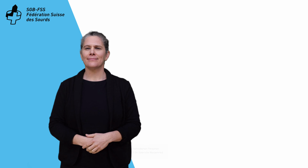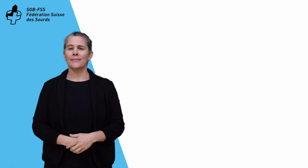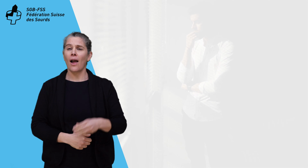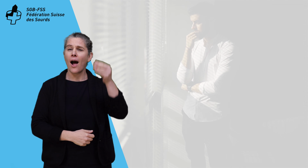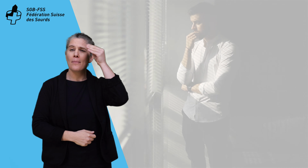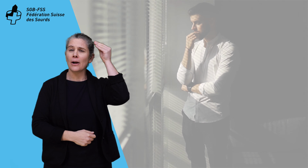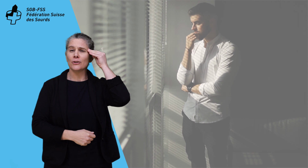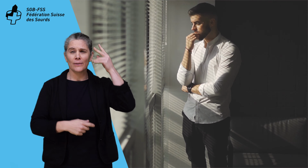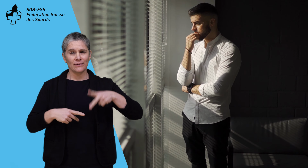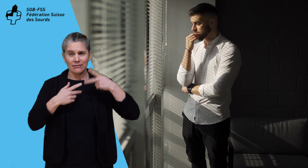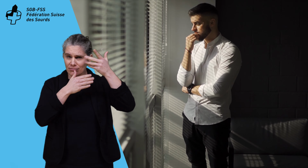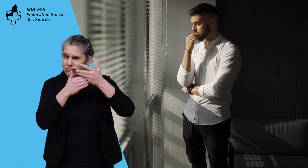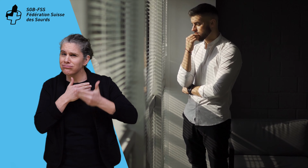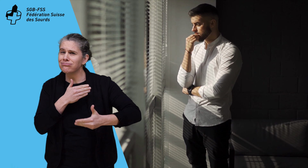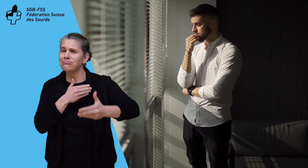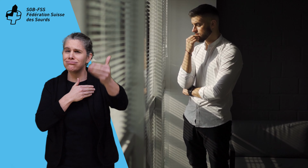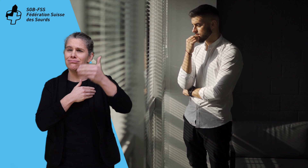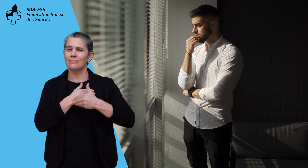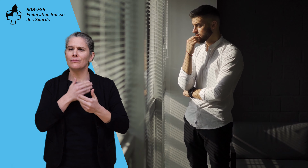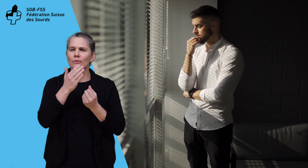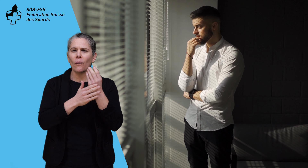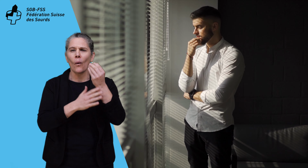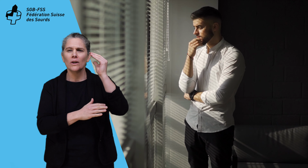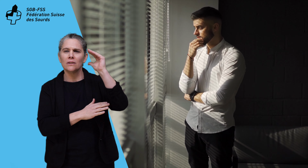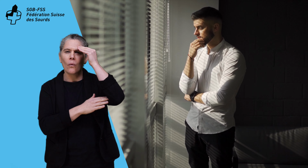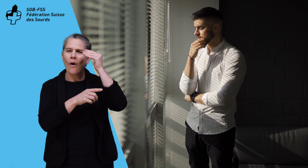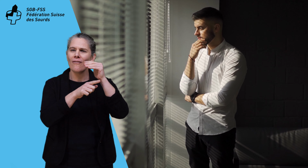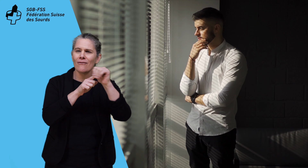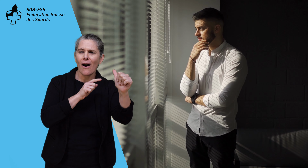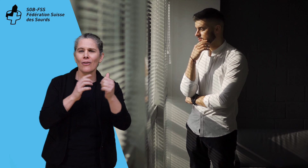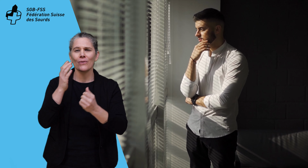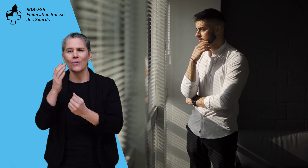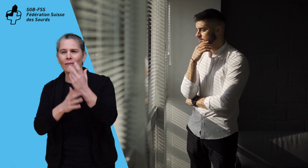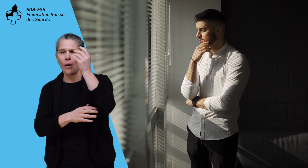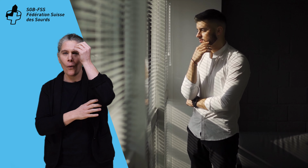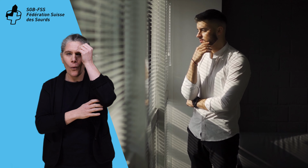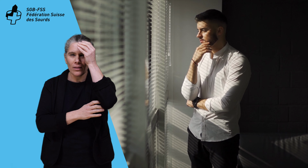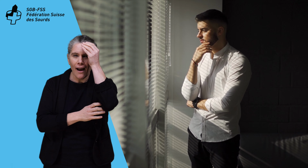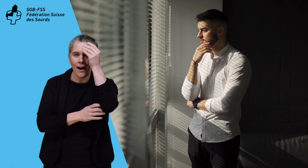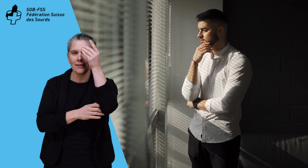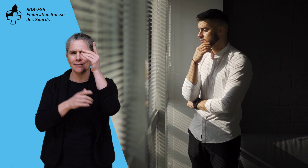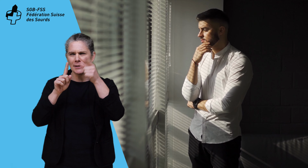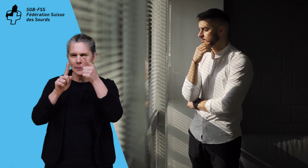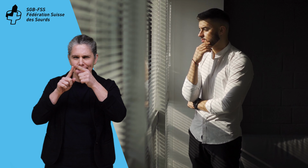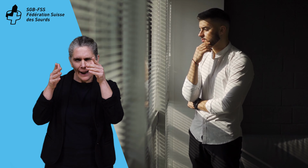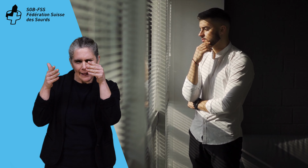L'apprentissage, tout au long de la vie, l'acquisition constante de nouveaux savoir-faire et de nouvelles